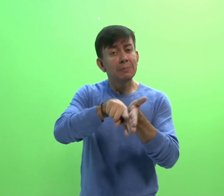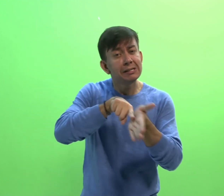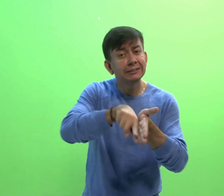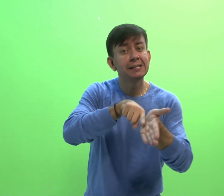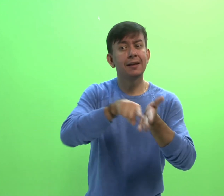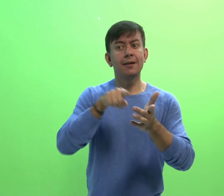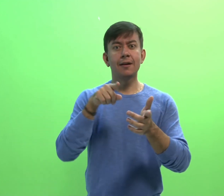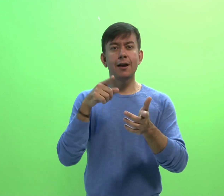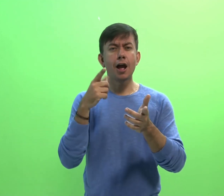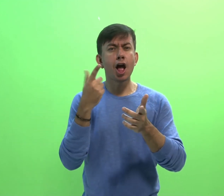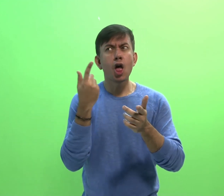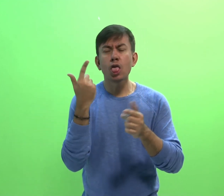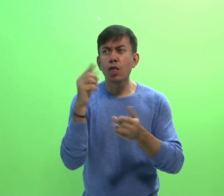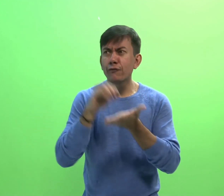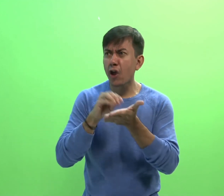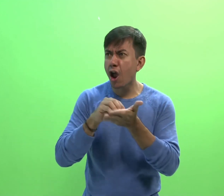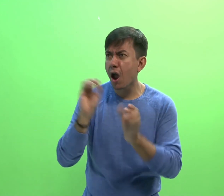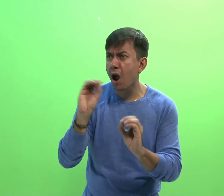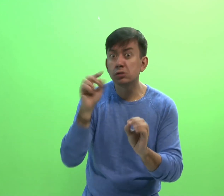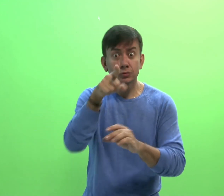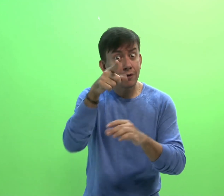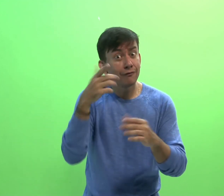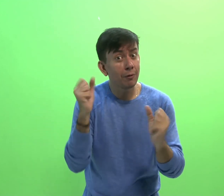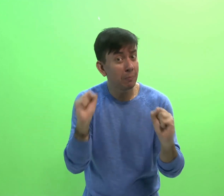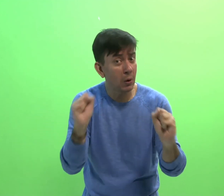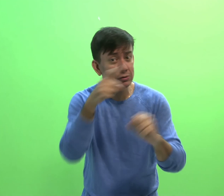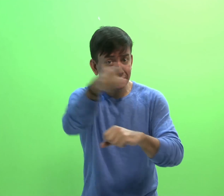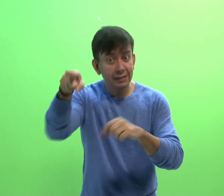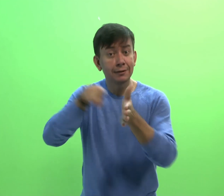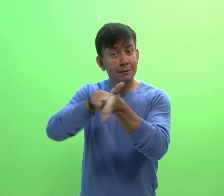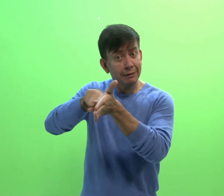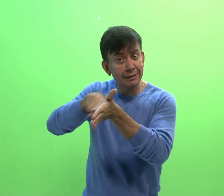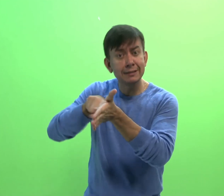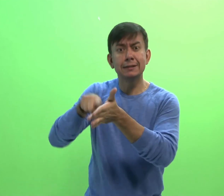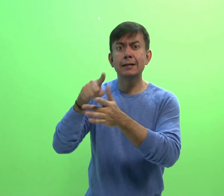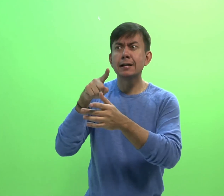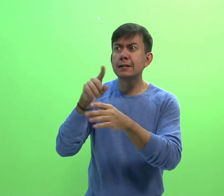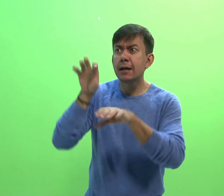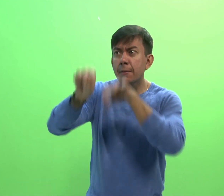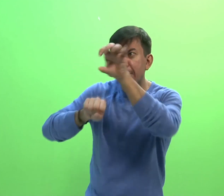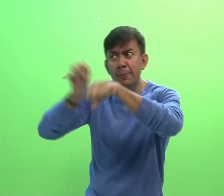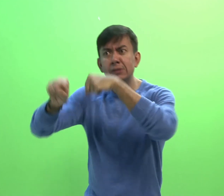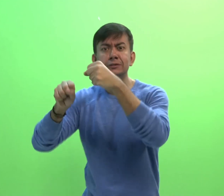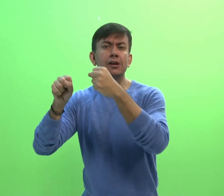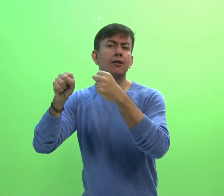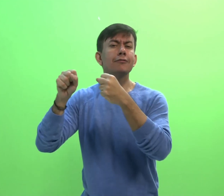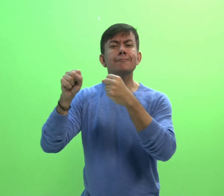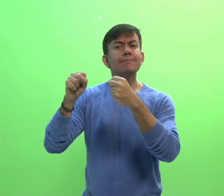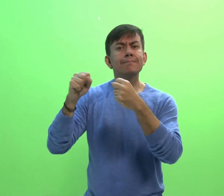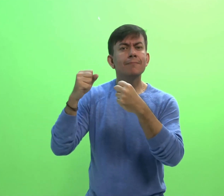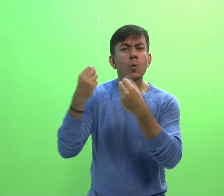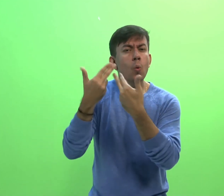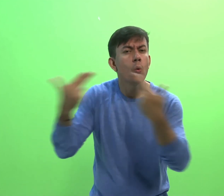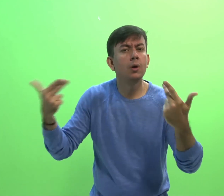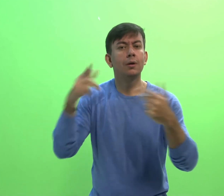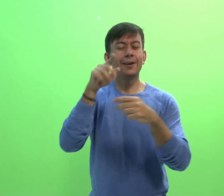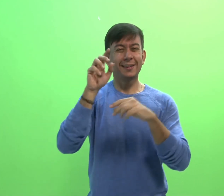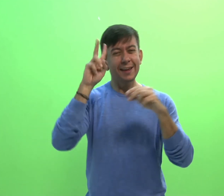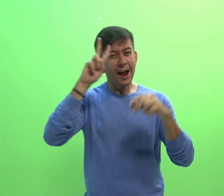pesquisadores. Vocês poderão criar, buscar. Se lembram que